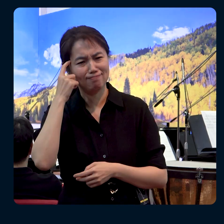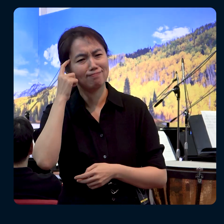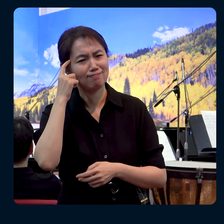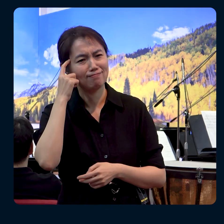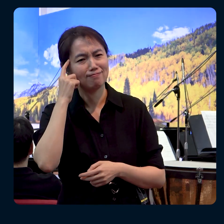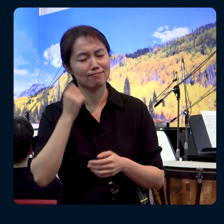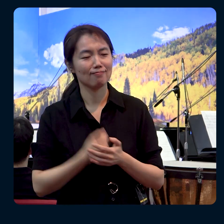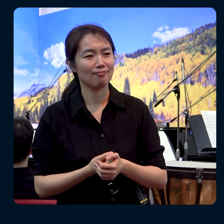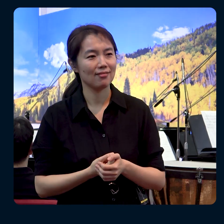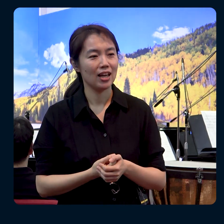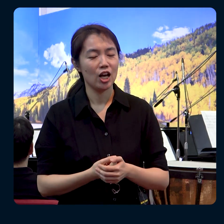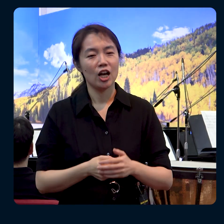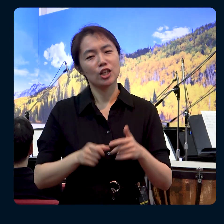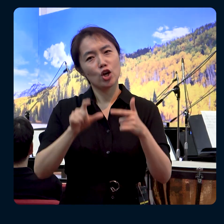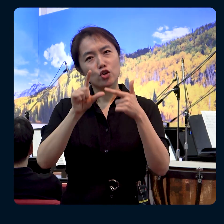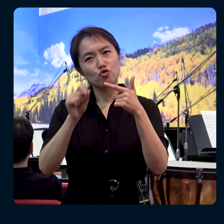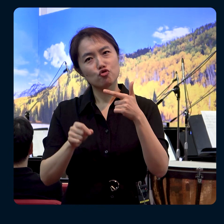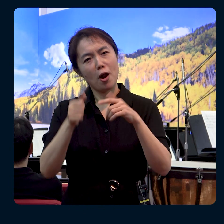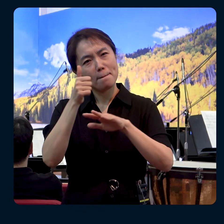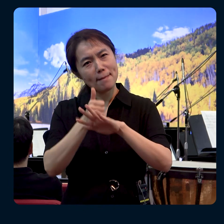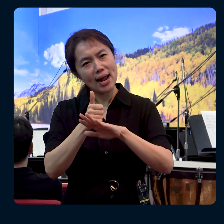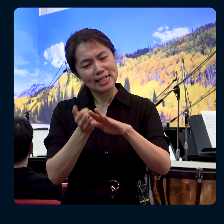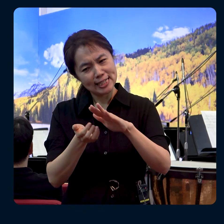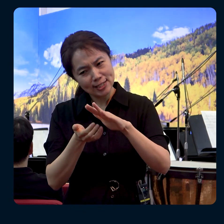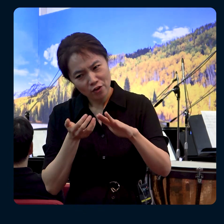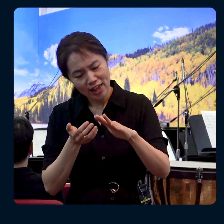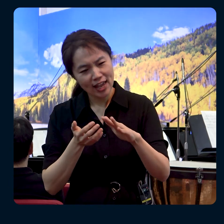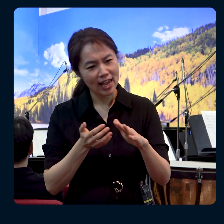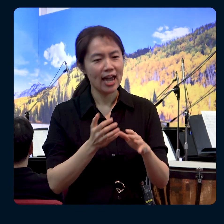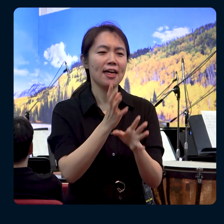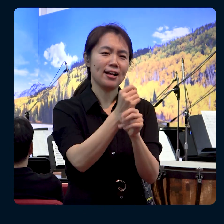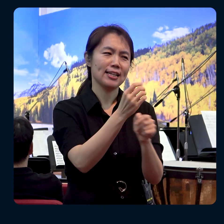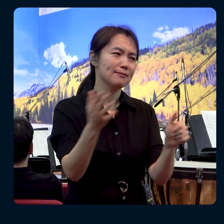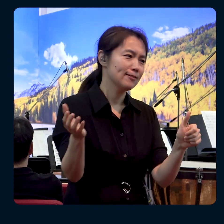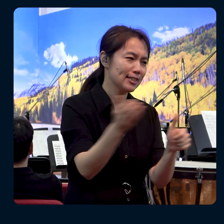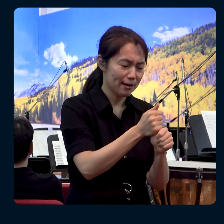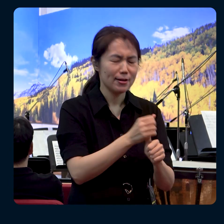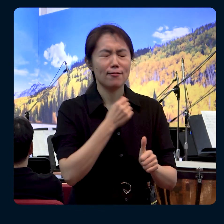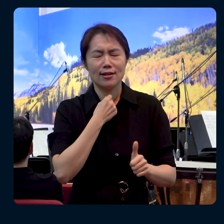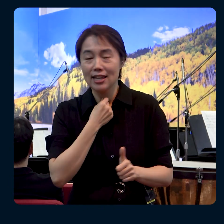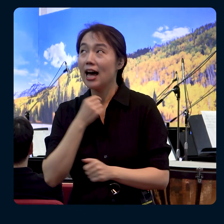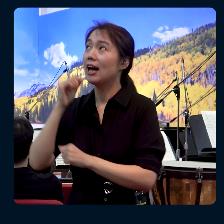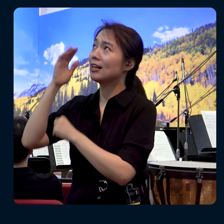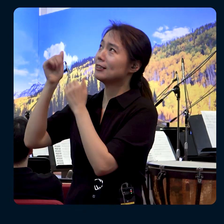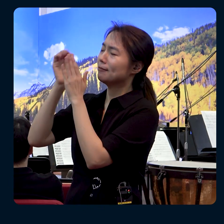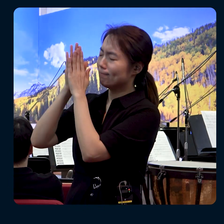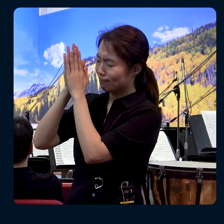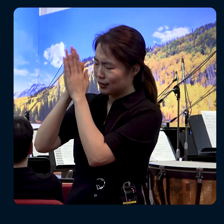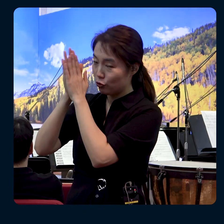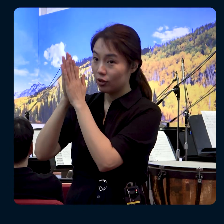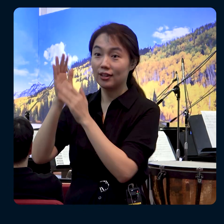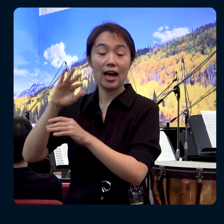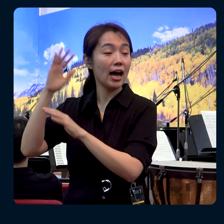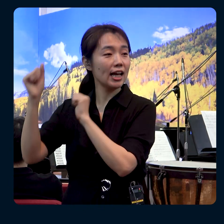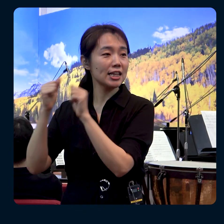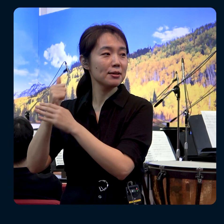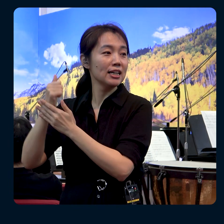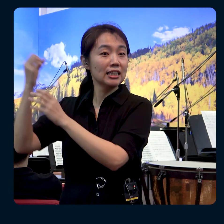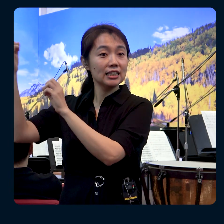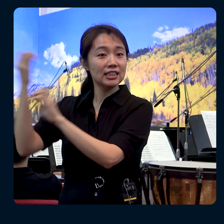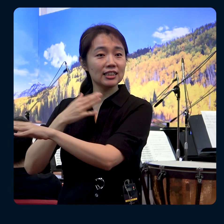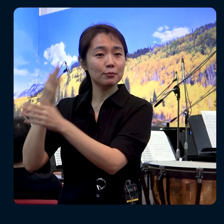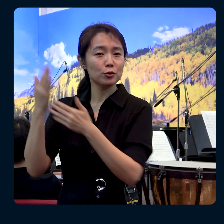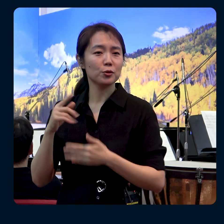하나님, 6월 말까지 공청회 날짜가 결정돼야 합니다. 기도했더니 하나님이 저의 기도에